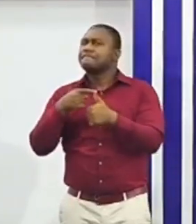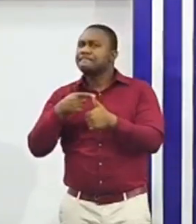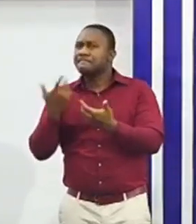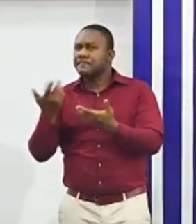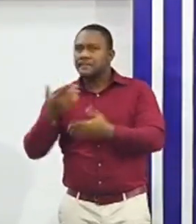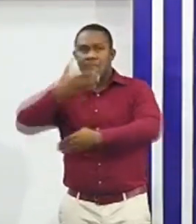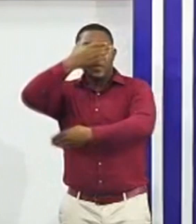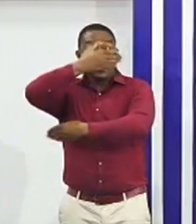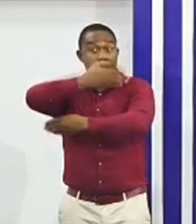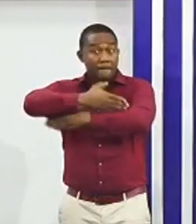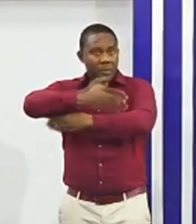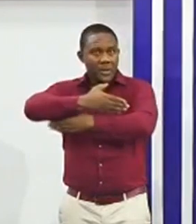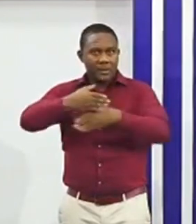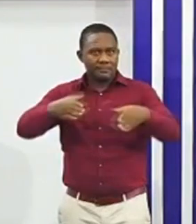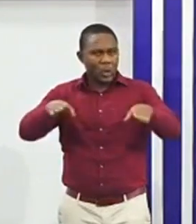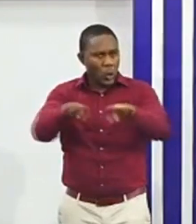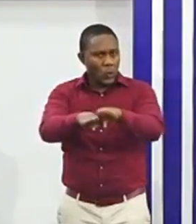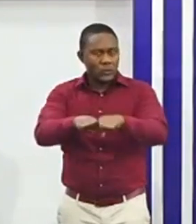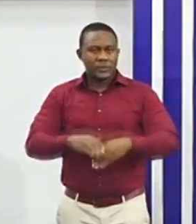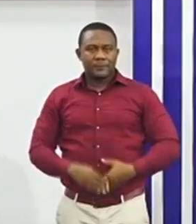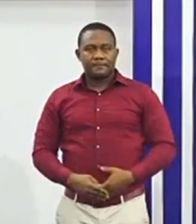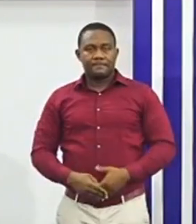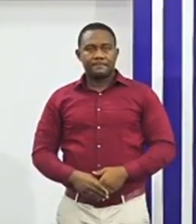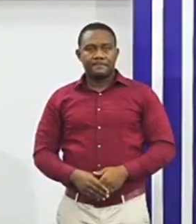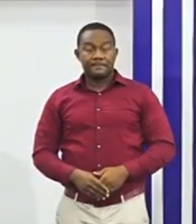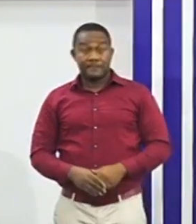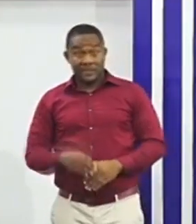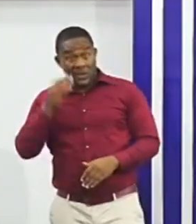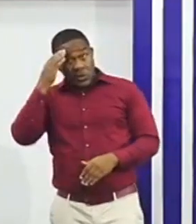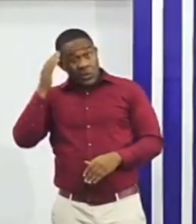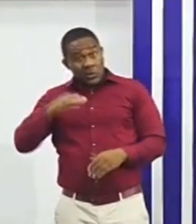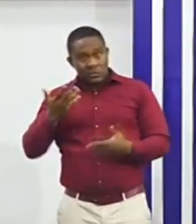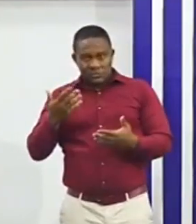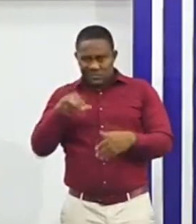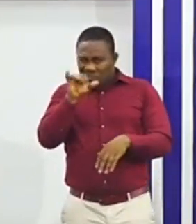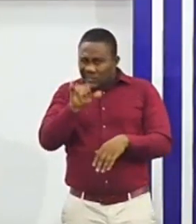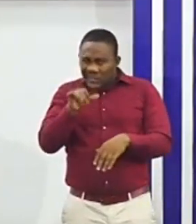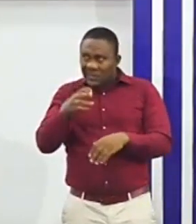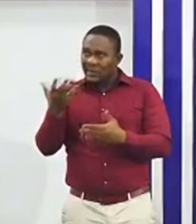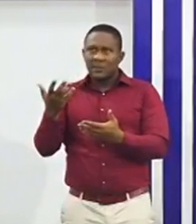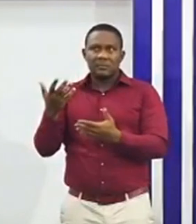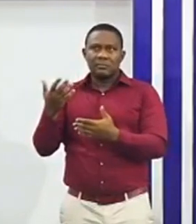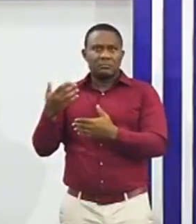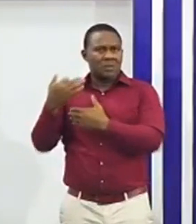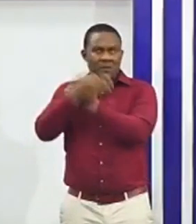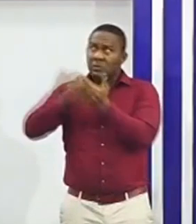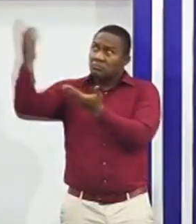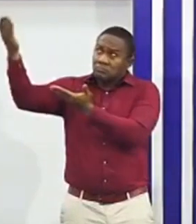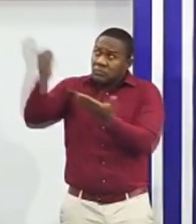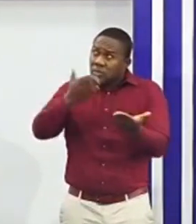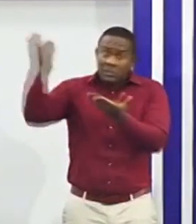damoka ayi sobni asobiyete na bin apapaga schools abesa andibe chere kwebi male